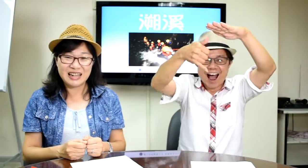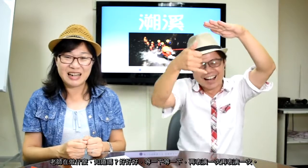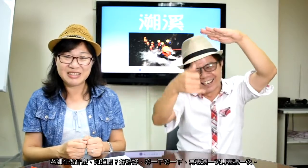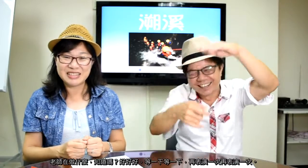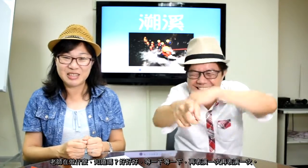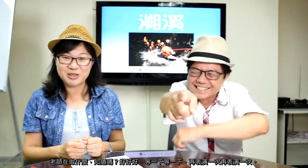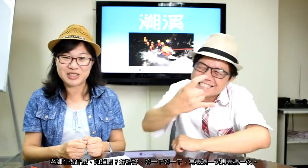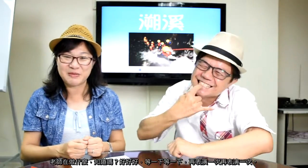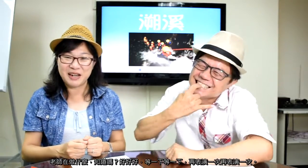老师在做什么？